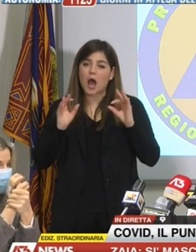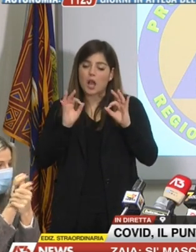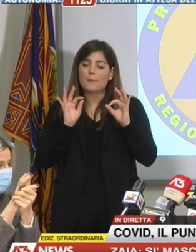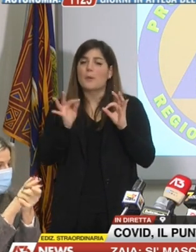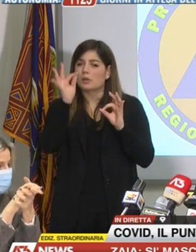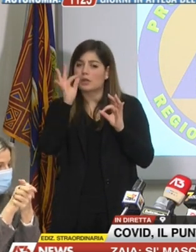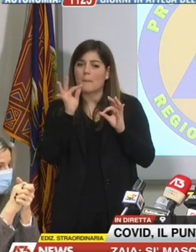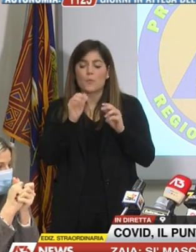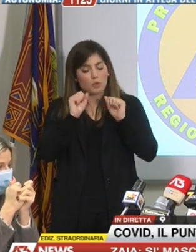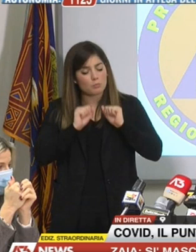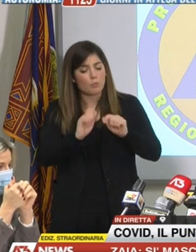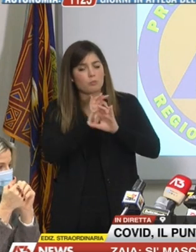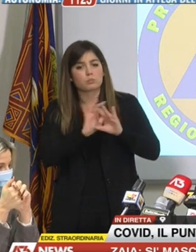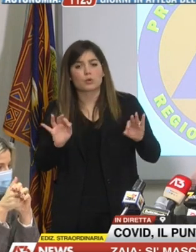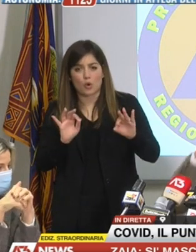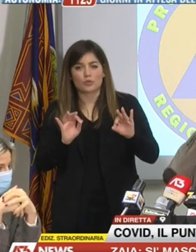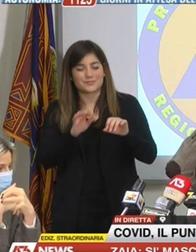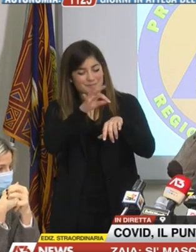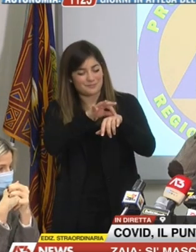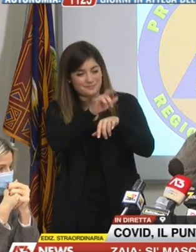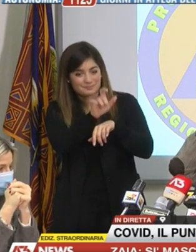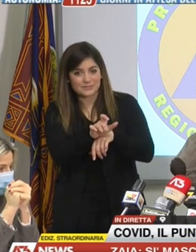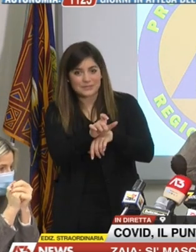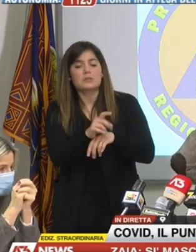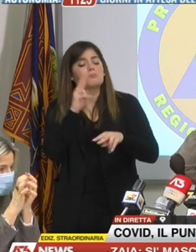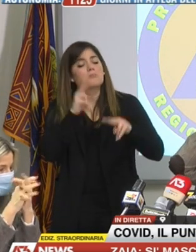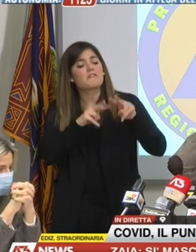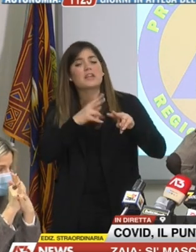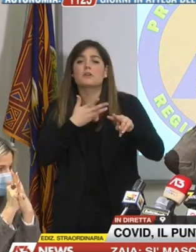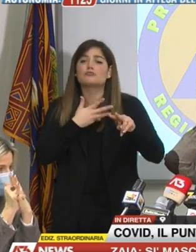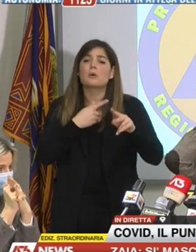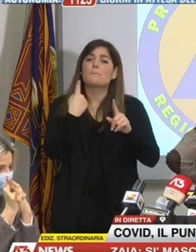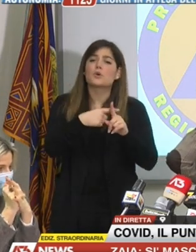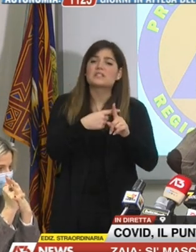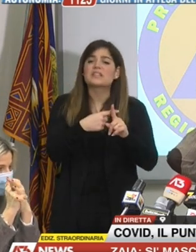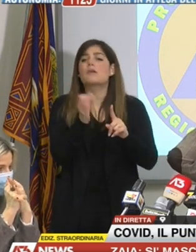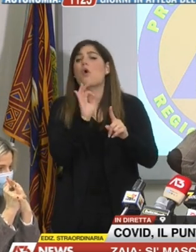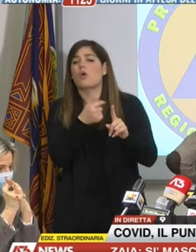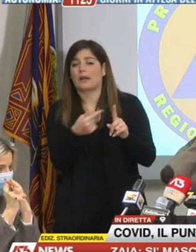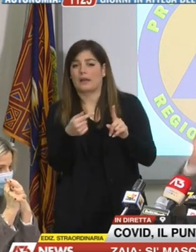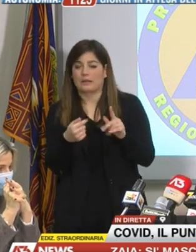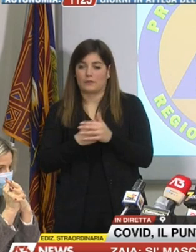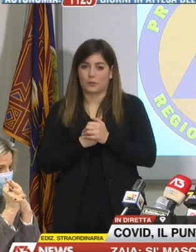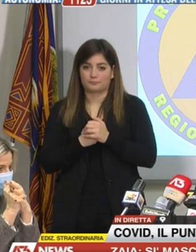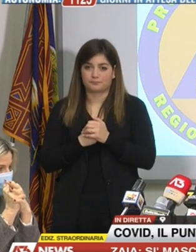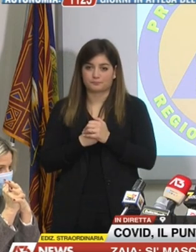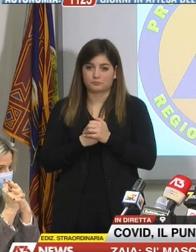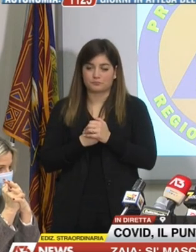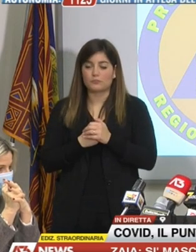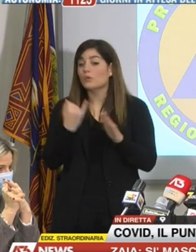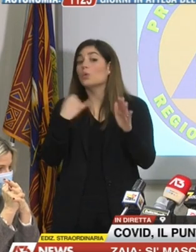eseguire il tampone e di verificarne la positività. Stiamo andando avanti e chiudo col tema